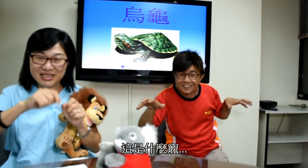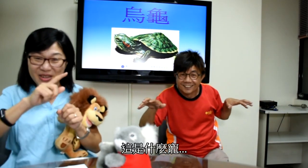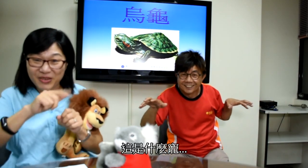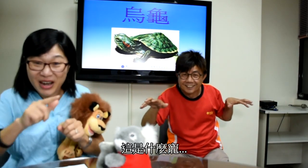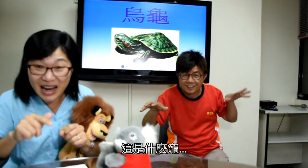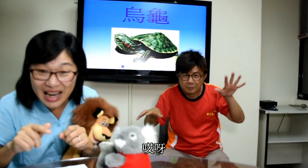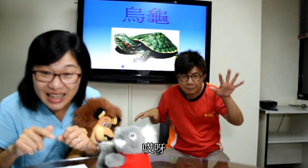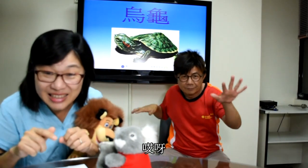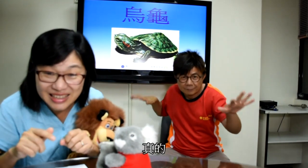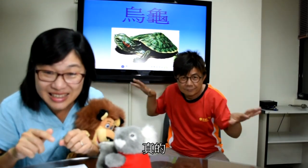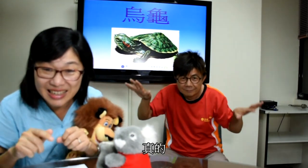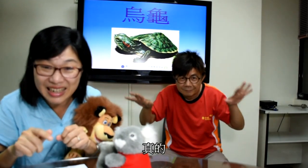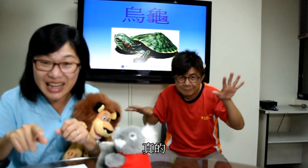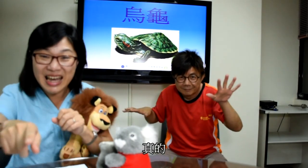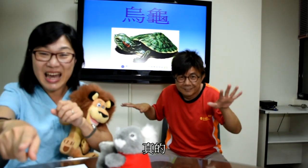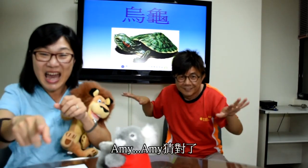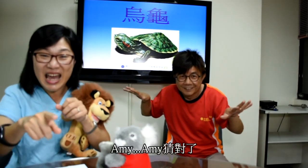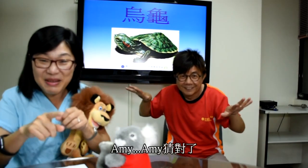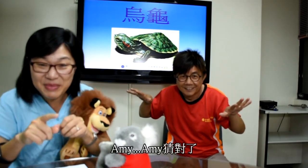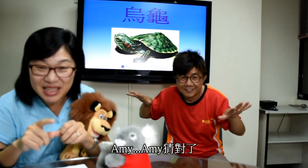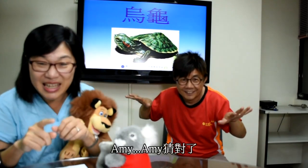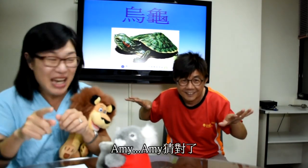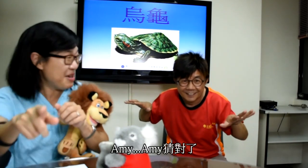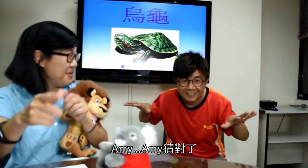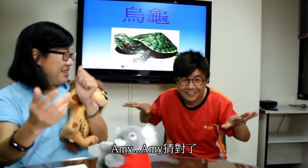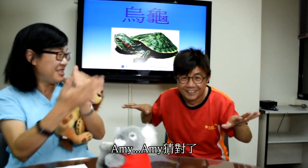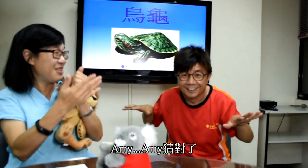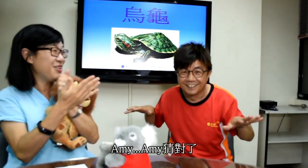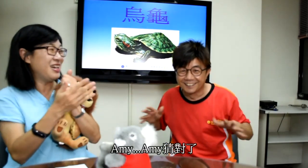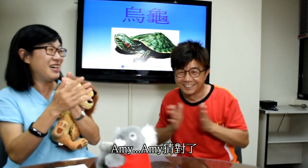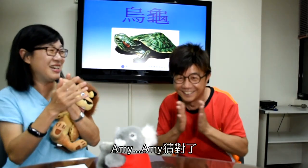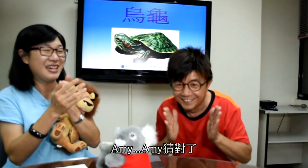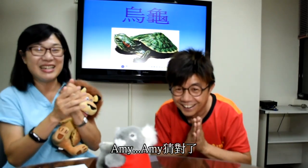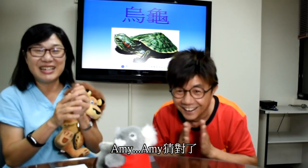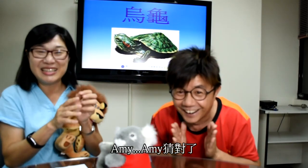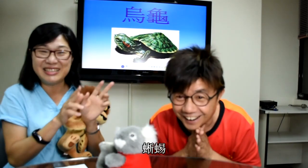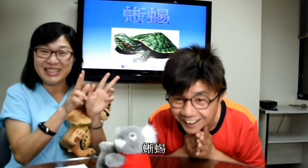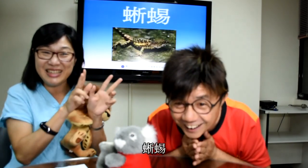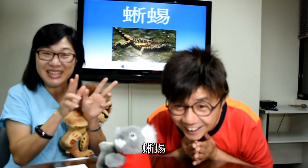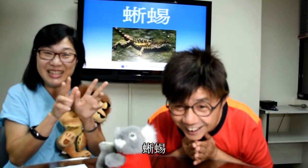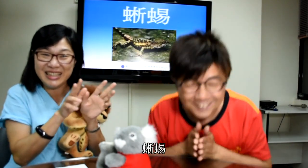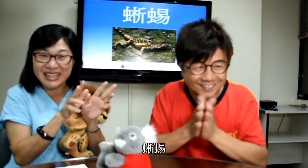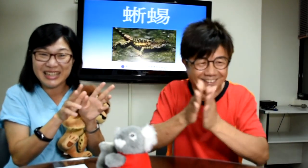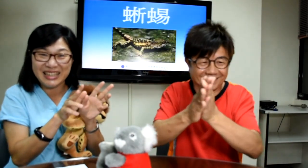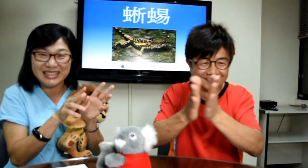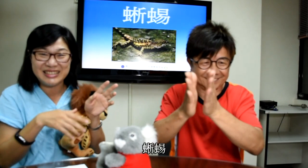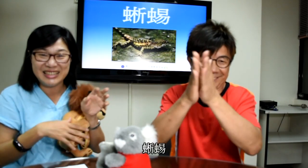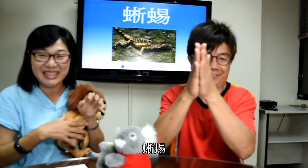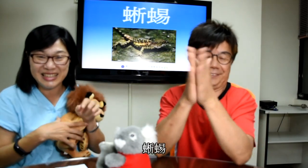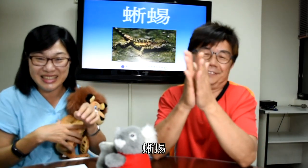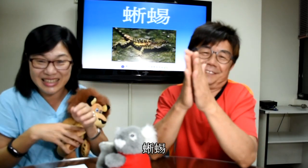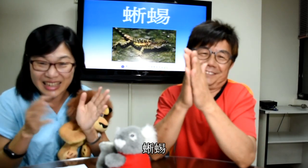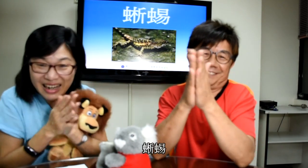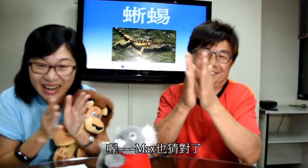宠？哎呀，真的 ，Amy 猜对了，蜥蜴蜥蜴，